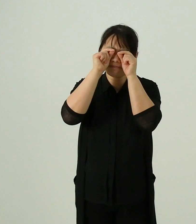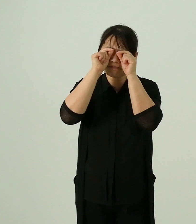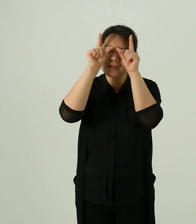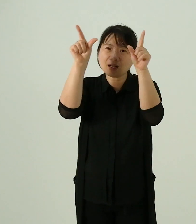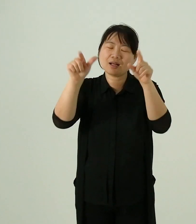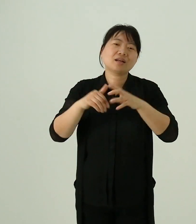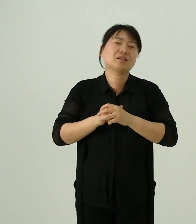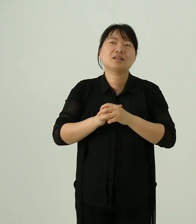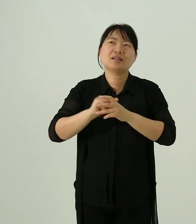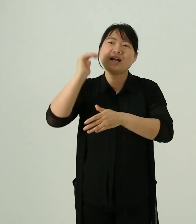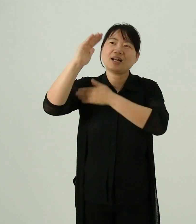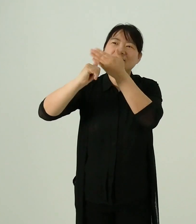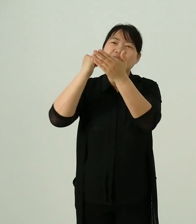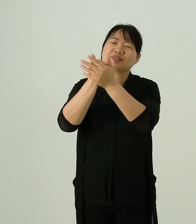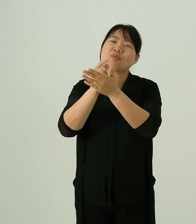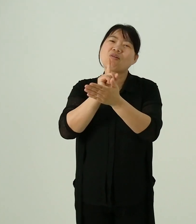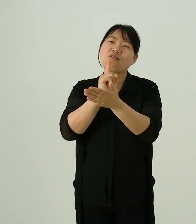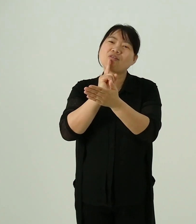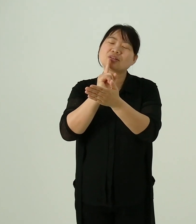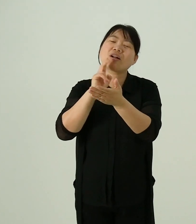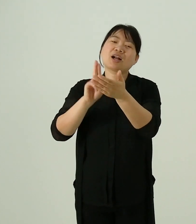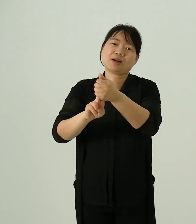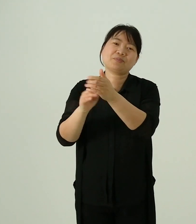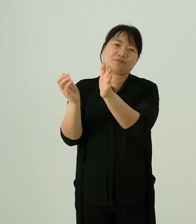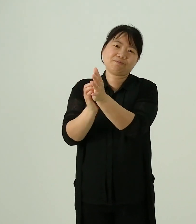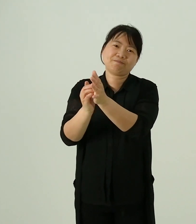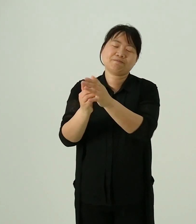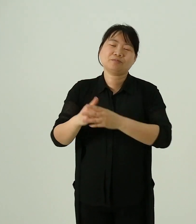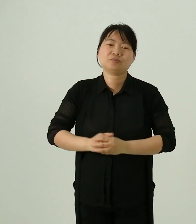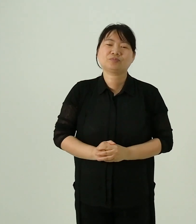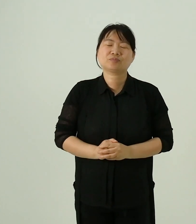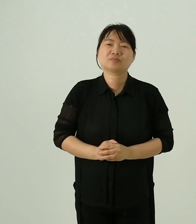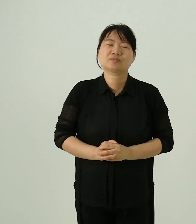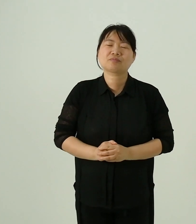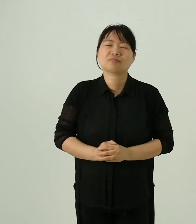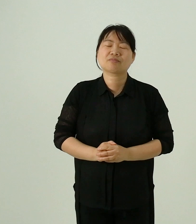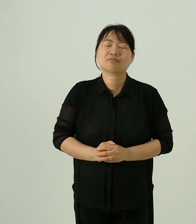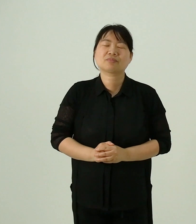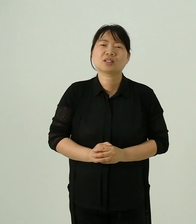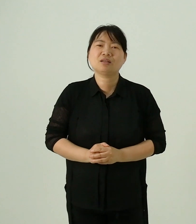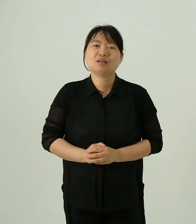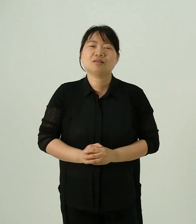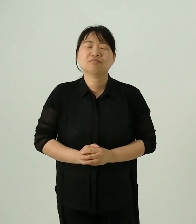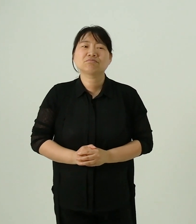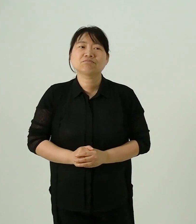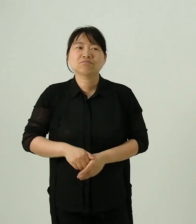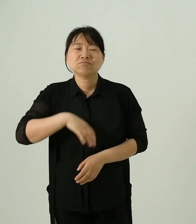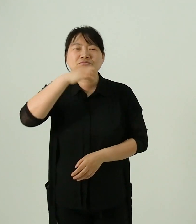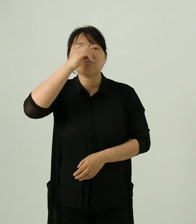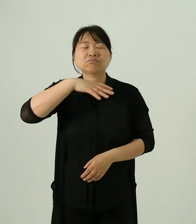있는 하나님의 언어들을 감추어 놓았고, 무심히 날아다니는